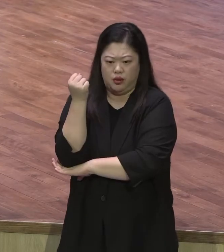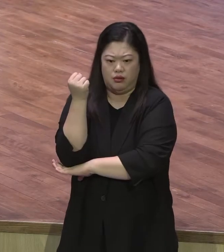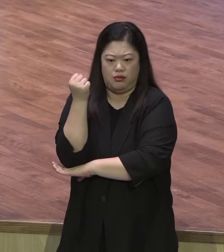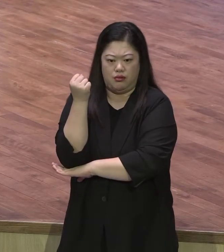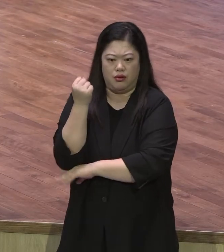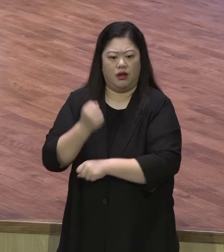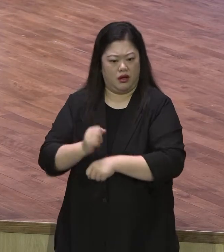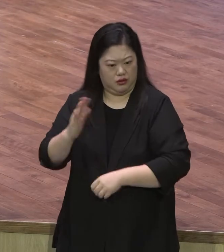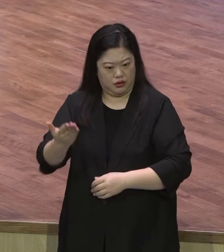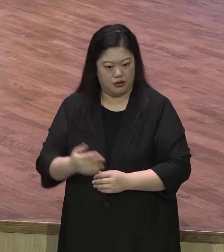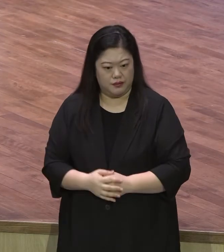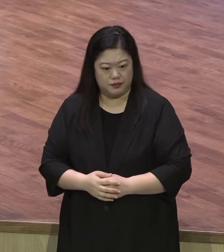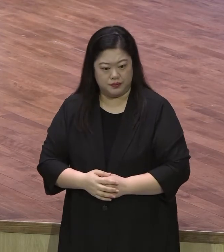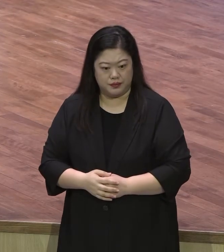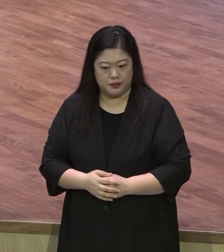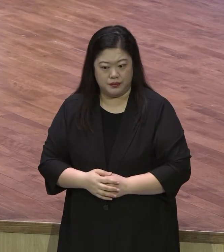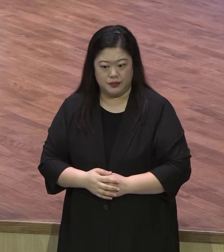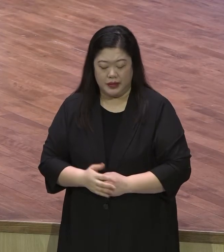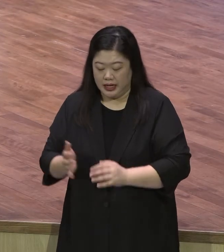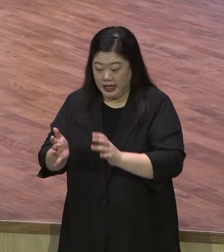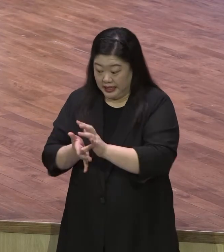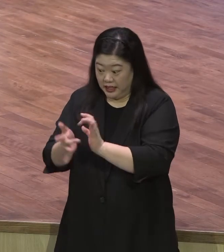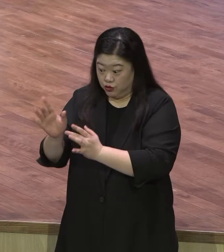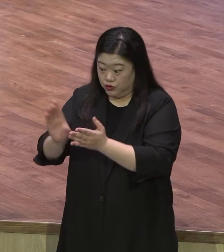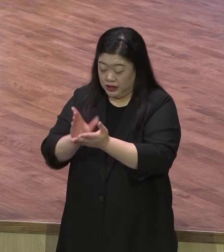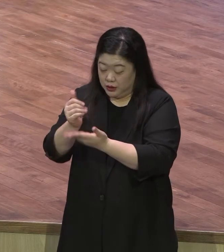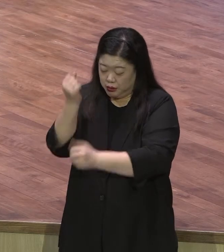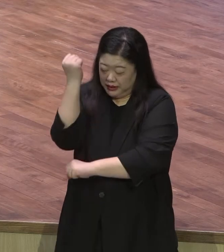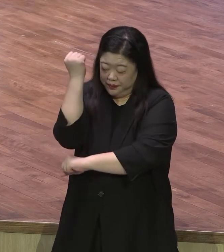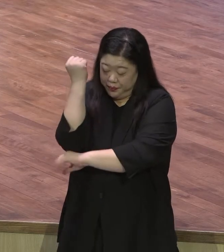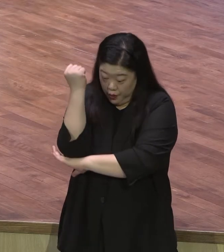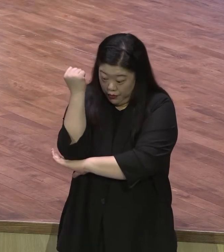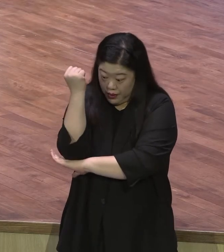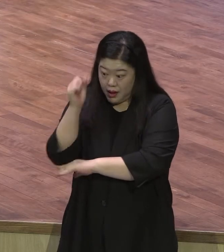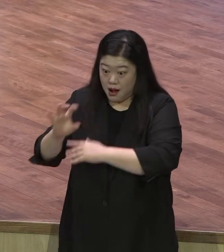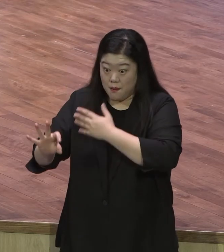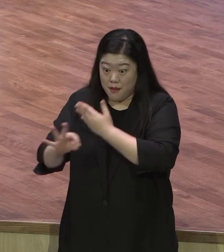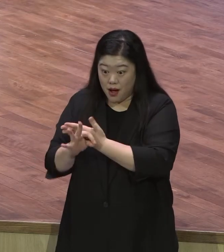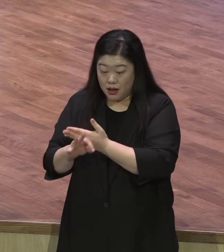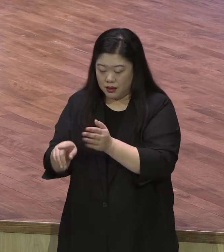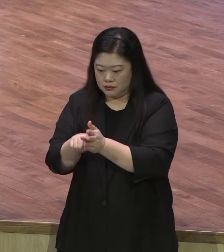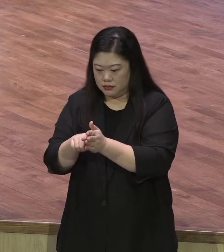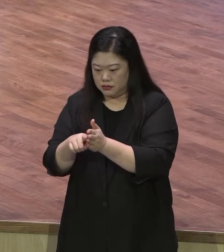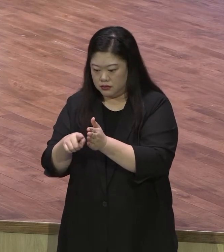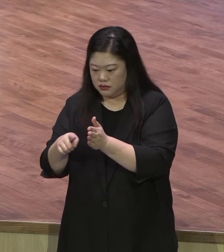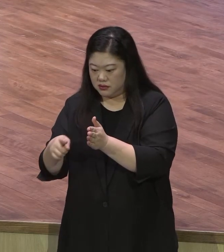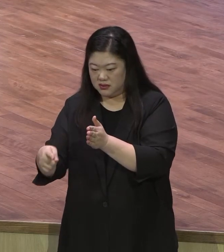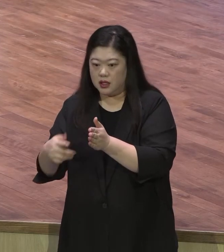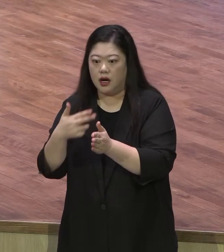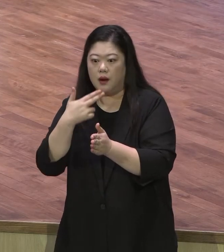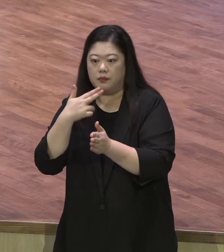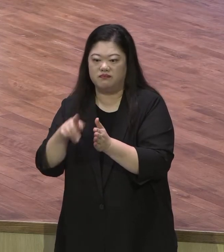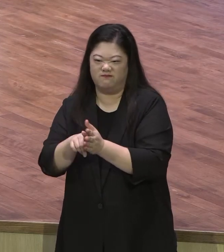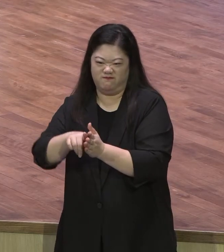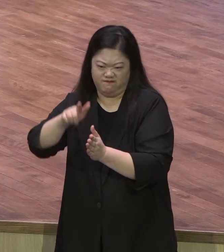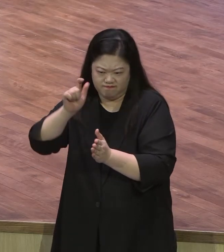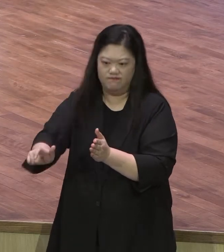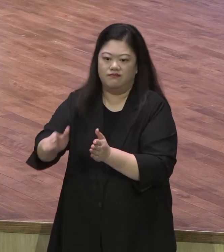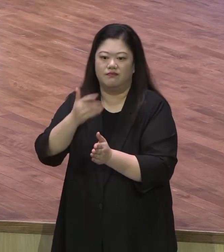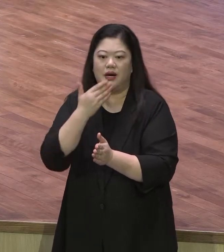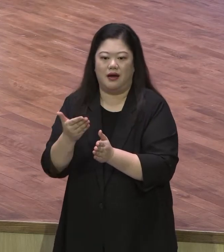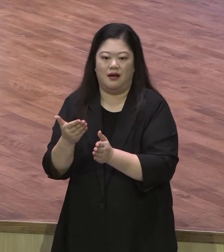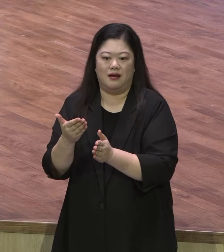인생의 반석이 될 때 그 삶은 절대로 무너지지 않는다 예수님께서